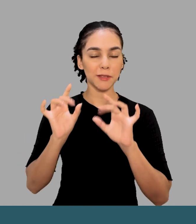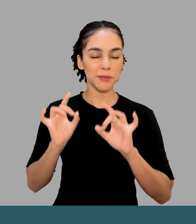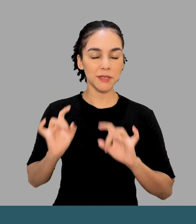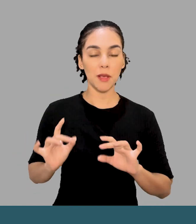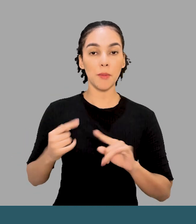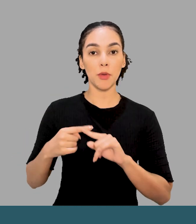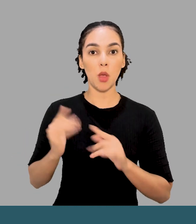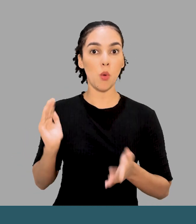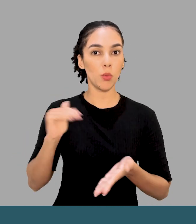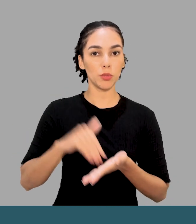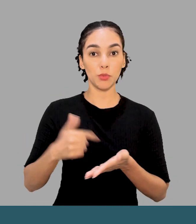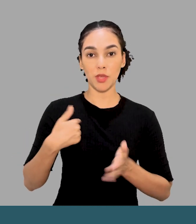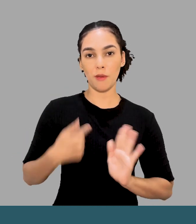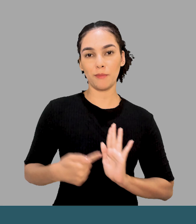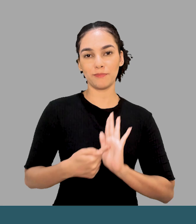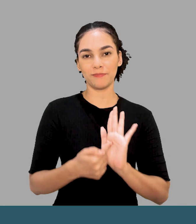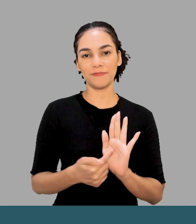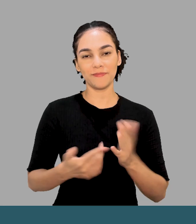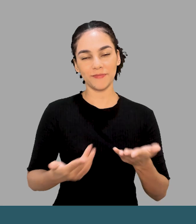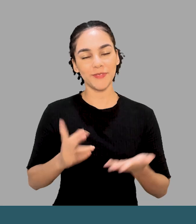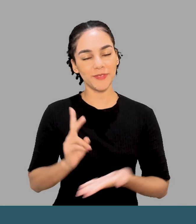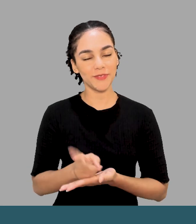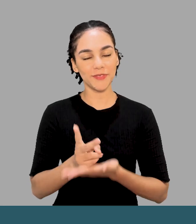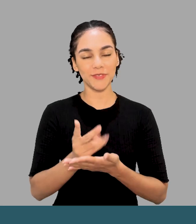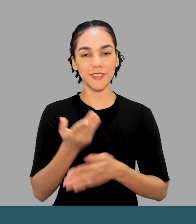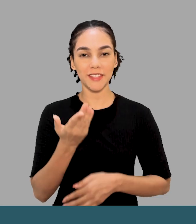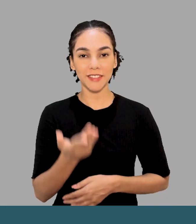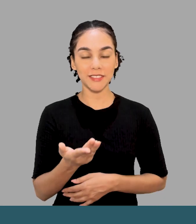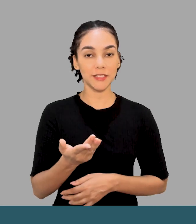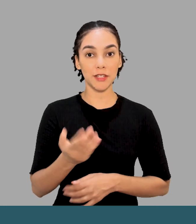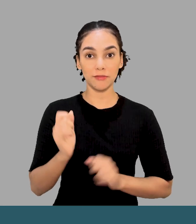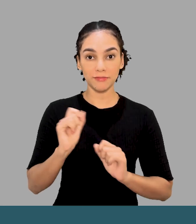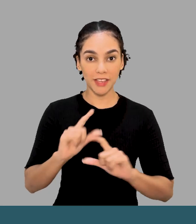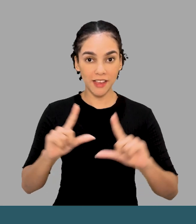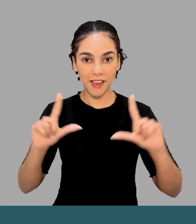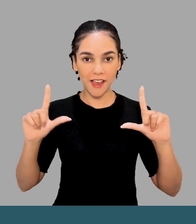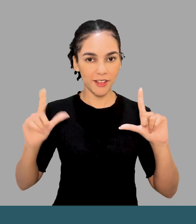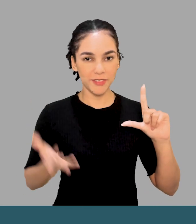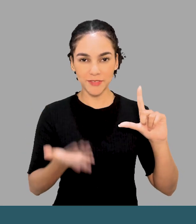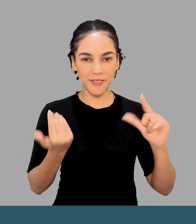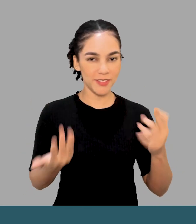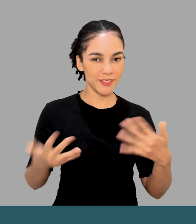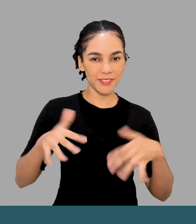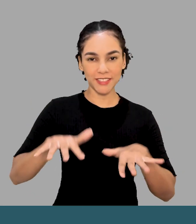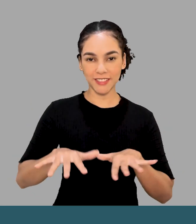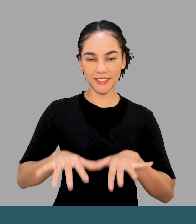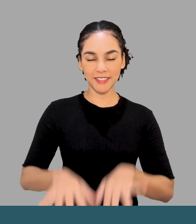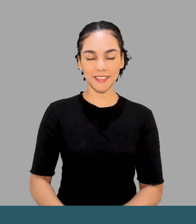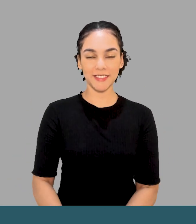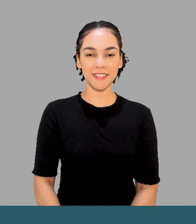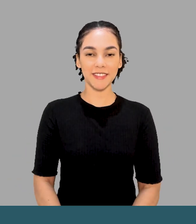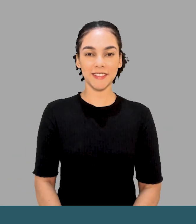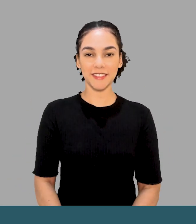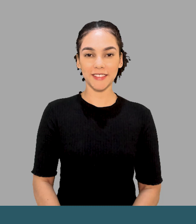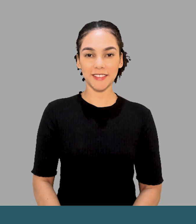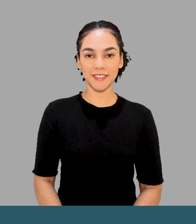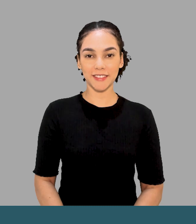último episódio que irei apresentar. Então, continuem por aí, sobe a vinheta e bora incluir!